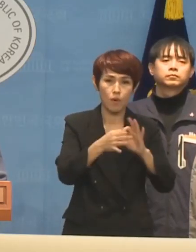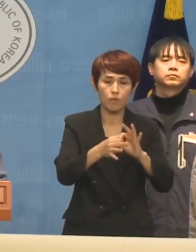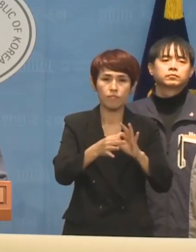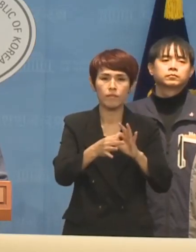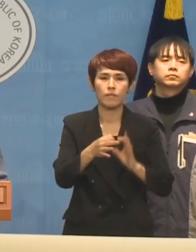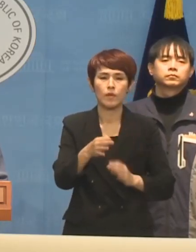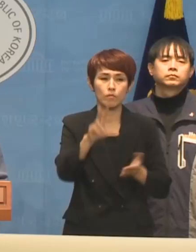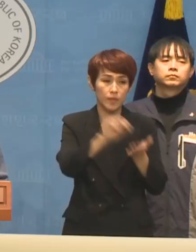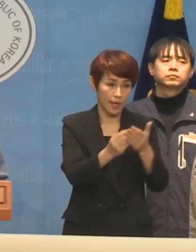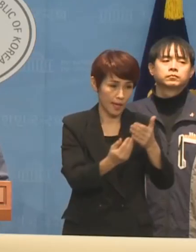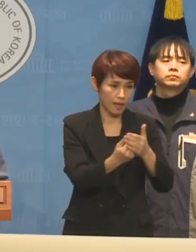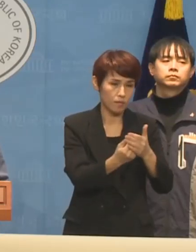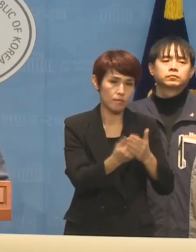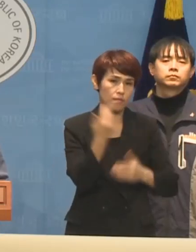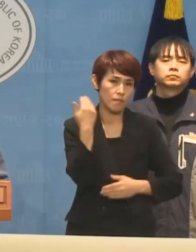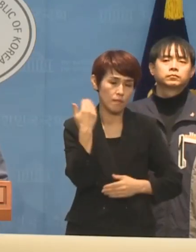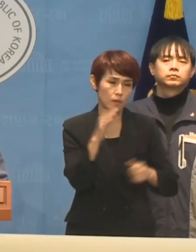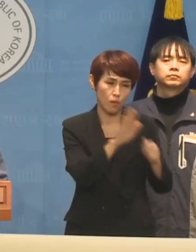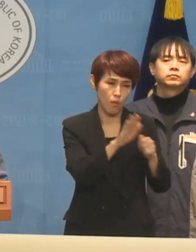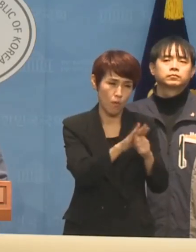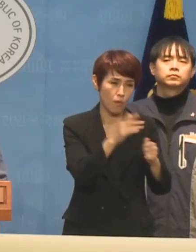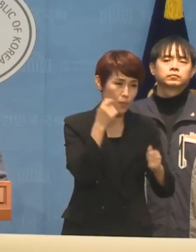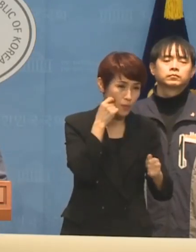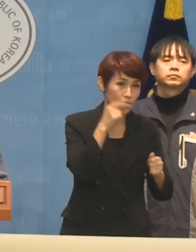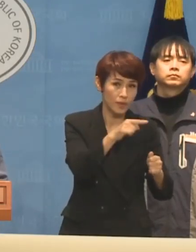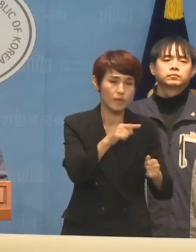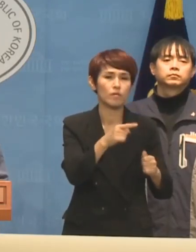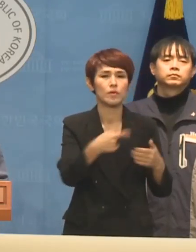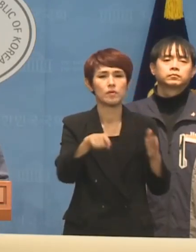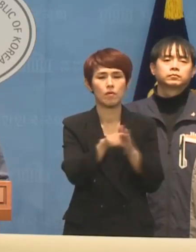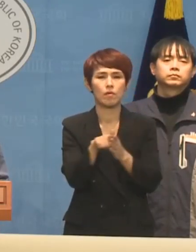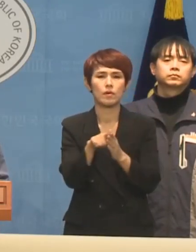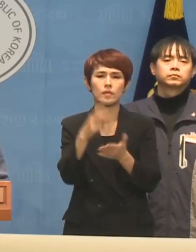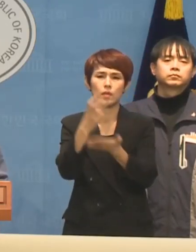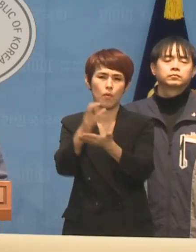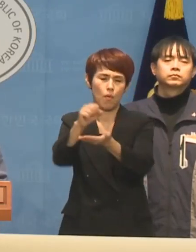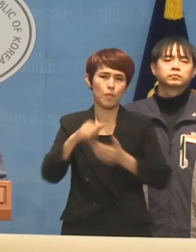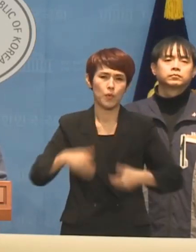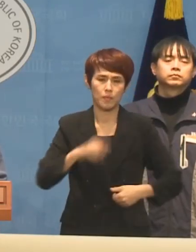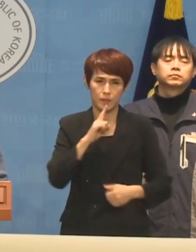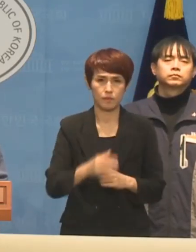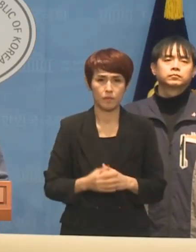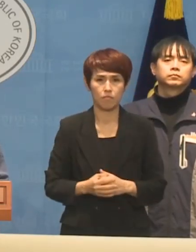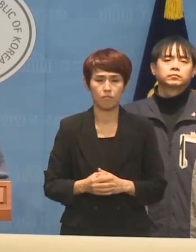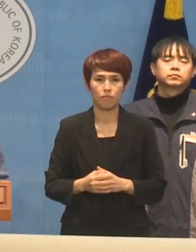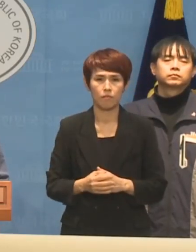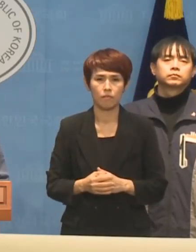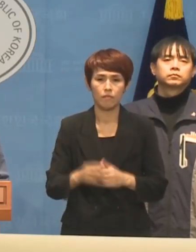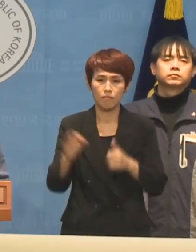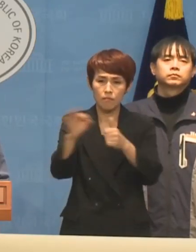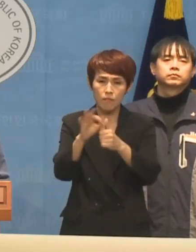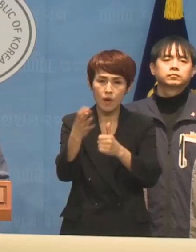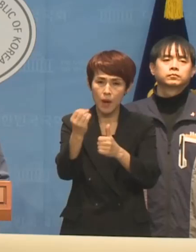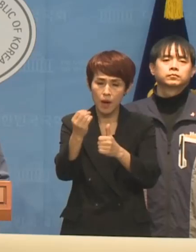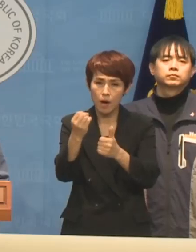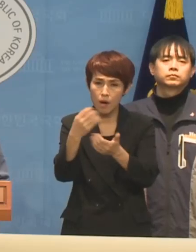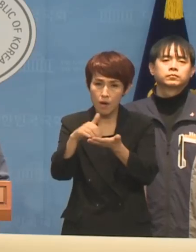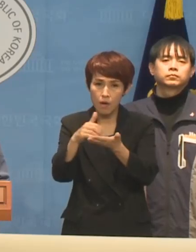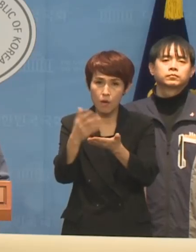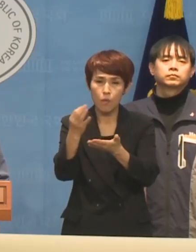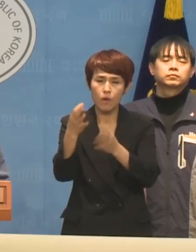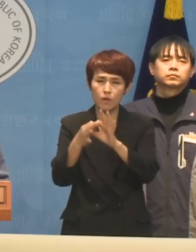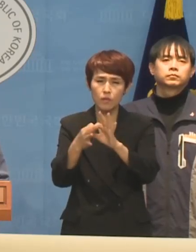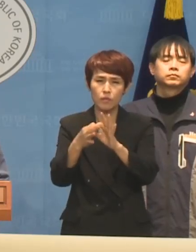사각지대 해소를 위해 도입해야 한다고 결정한 바 있습니다. 이는 모수개혁만 이루어지면 국민연금의 사각지대가